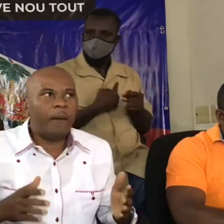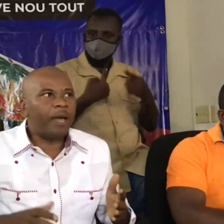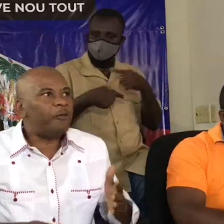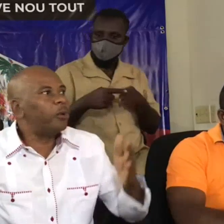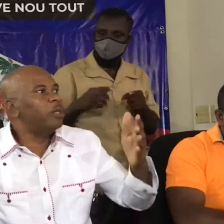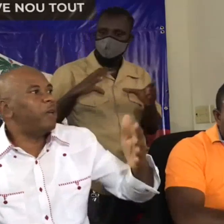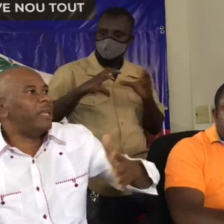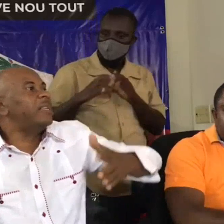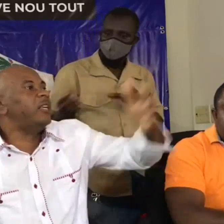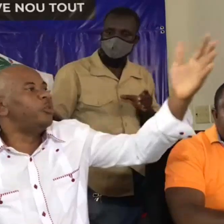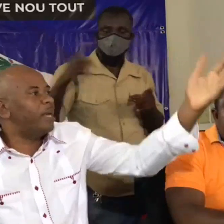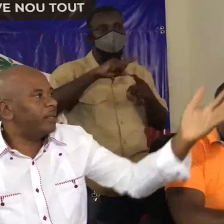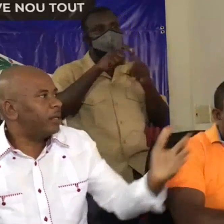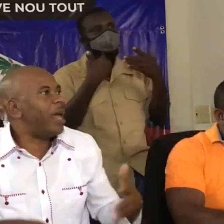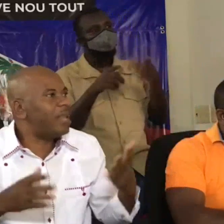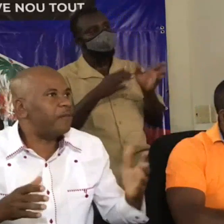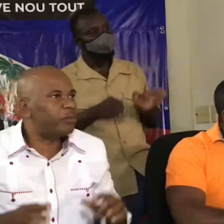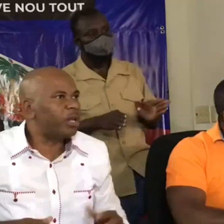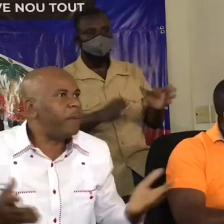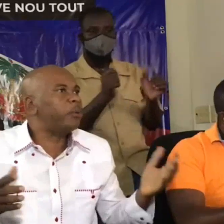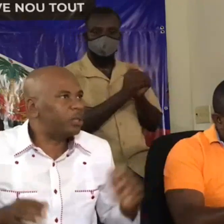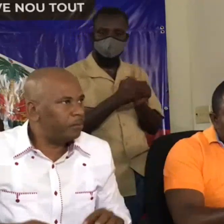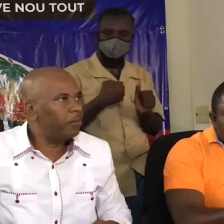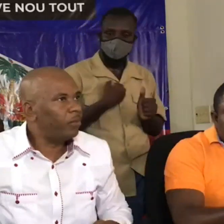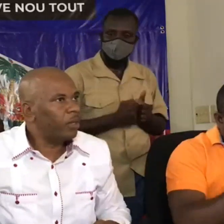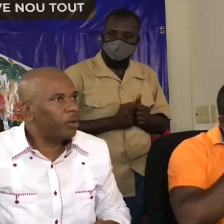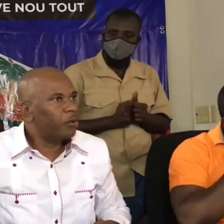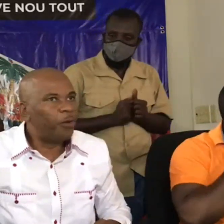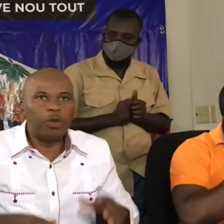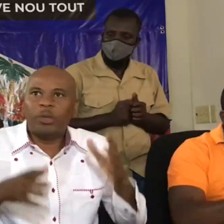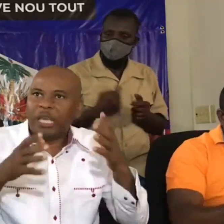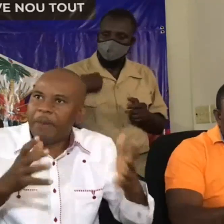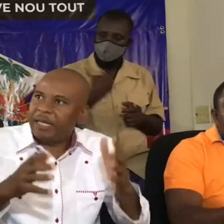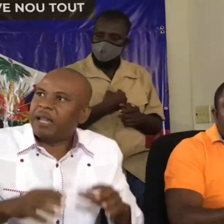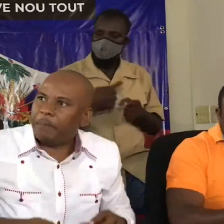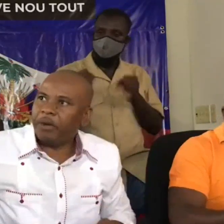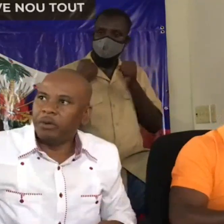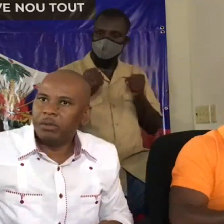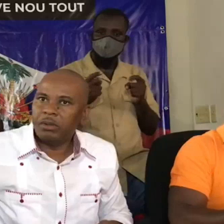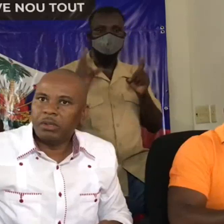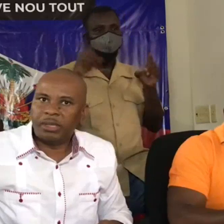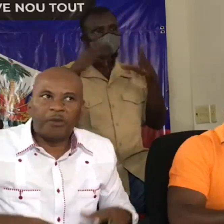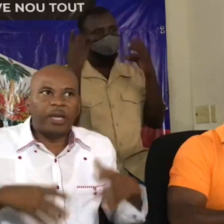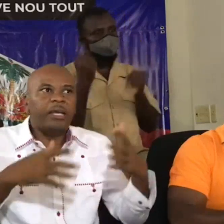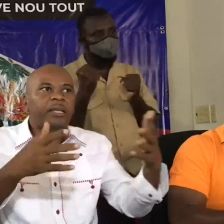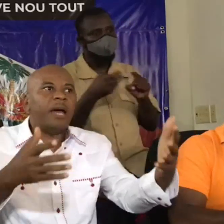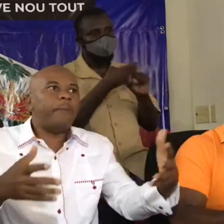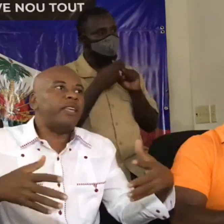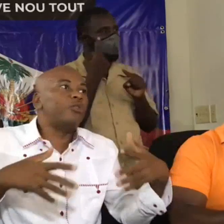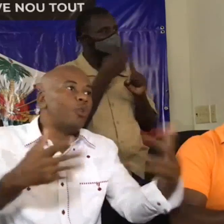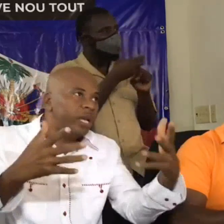le kidnapper, il faut faire quelques kilomètres l'aller avec nous. Ce n'est pas possible. Il faut que nous kembe kidnapper. C'est vrai